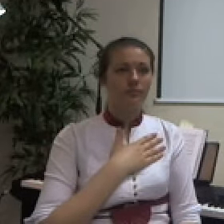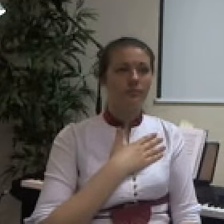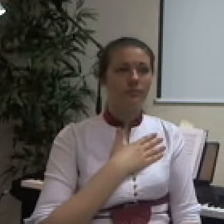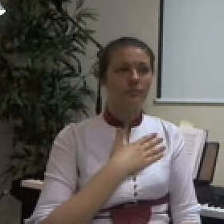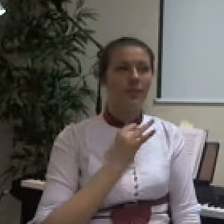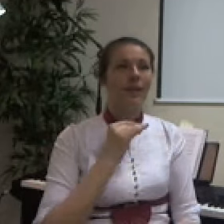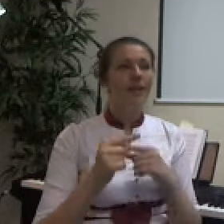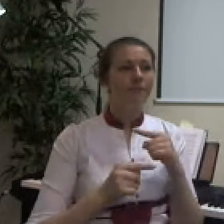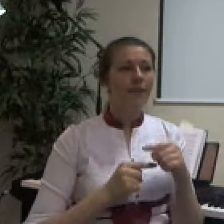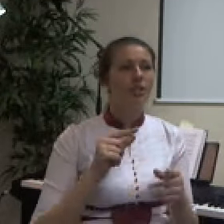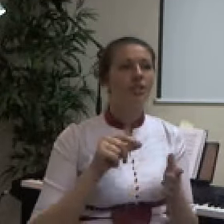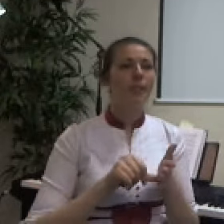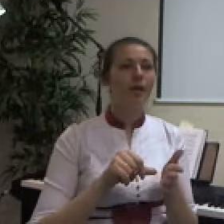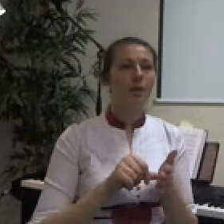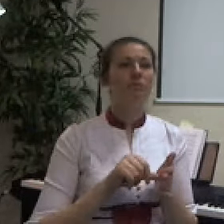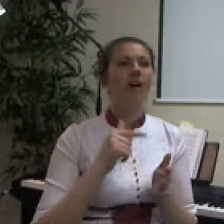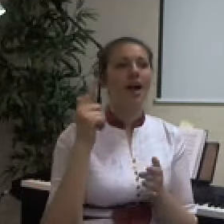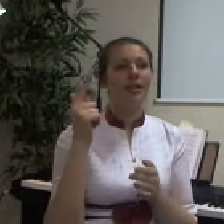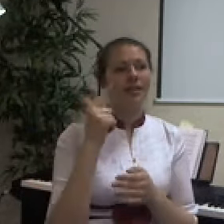І вічно прибуватка